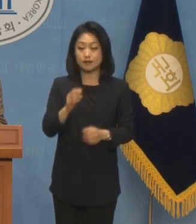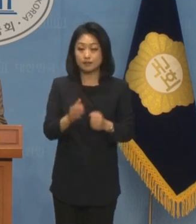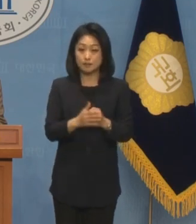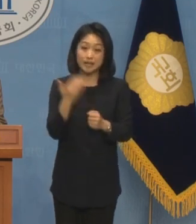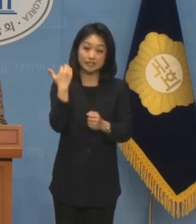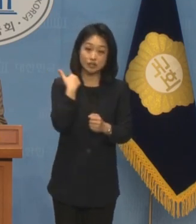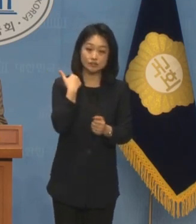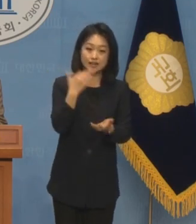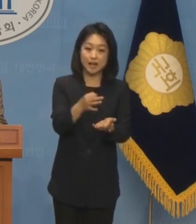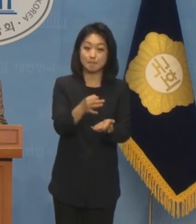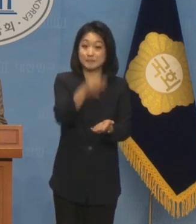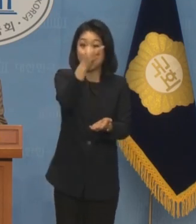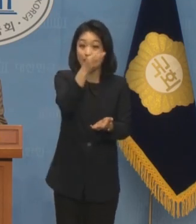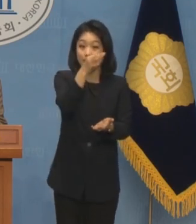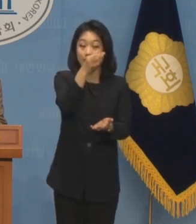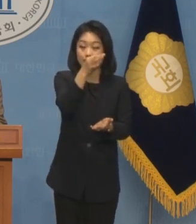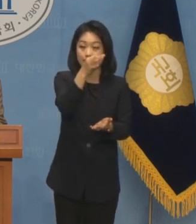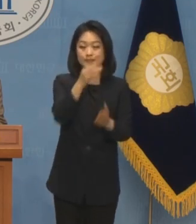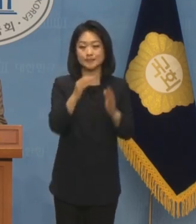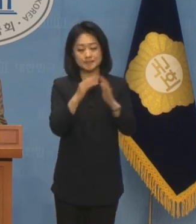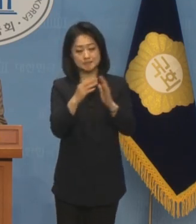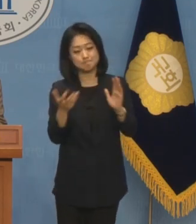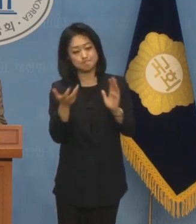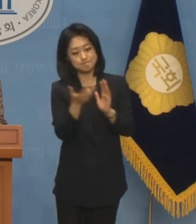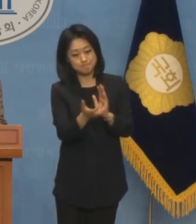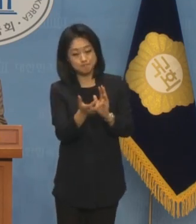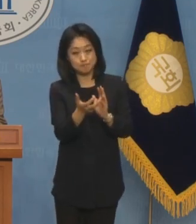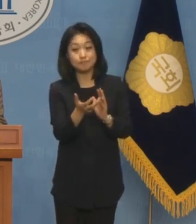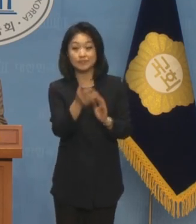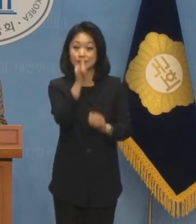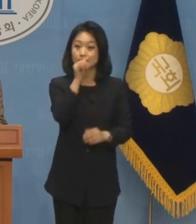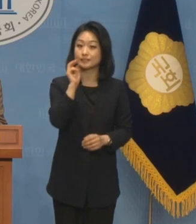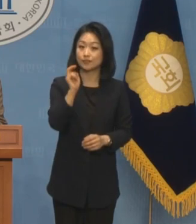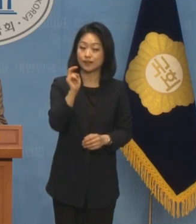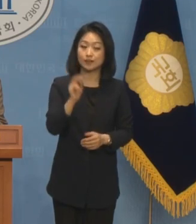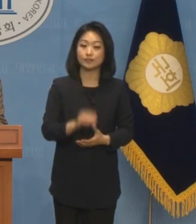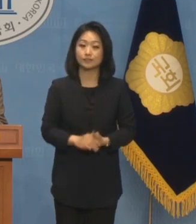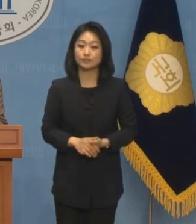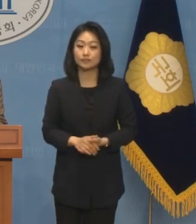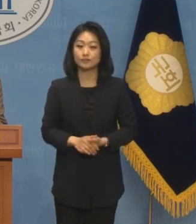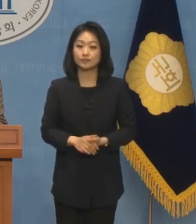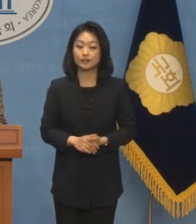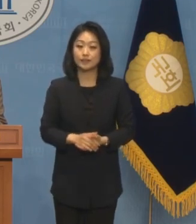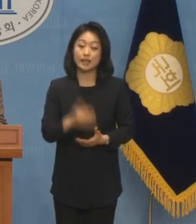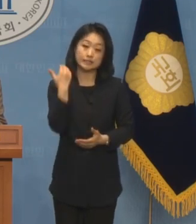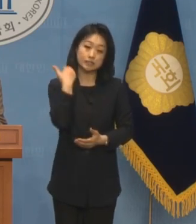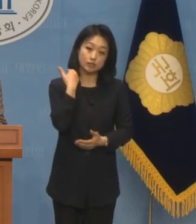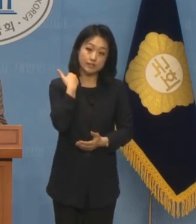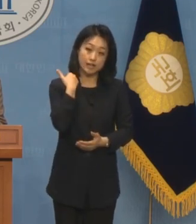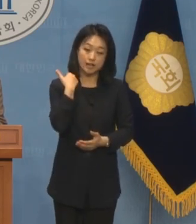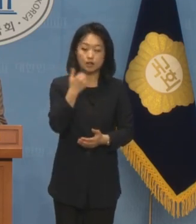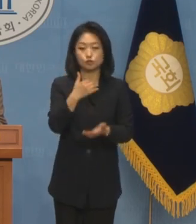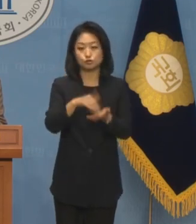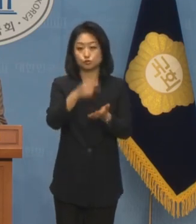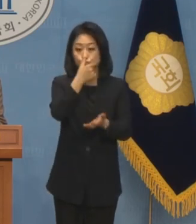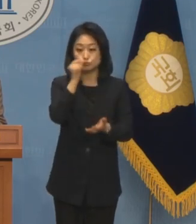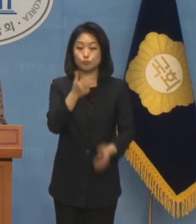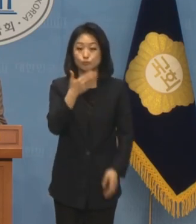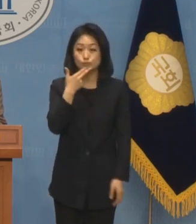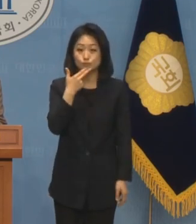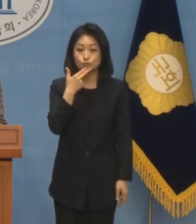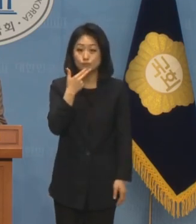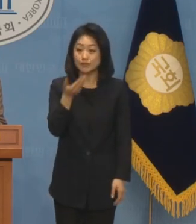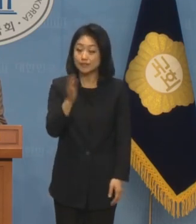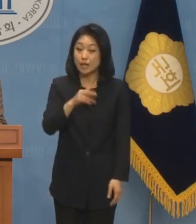전세를 내놓고 그 가격으로 실제 거래를 했을 것입니다 전세 물량이 부족하지도 않은데